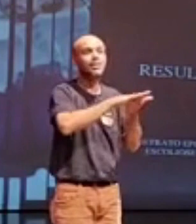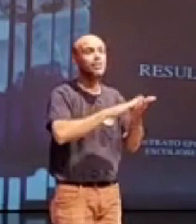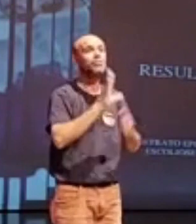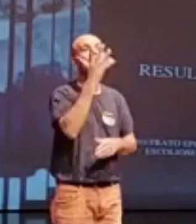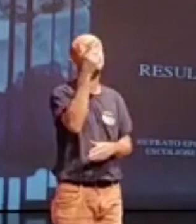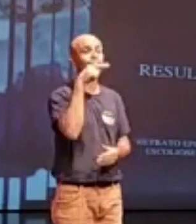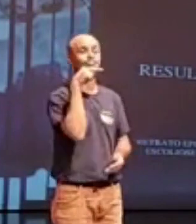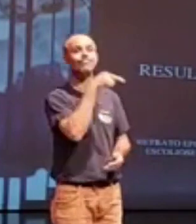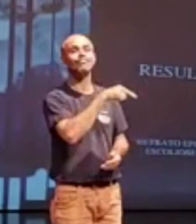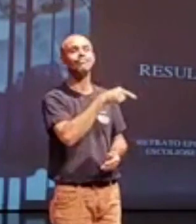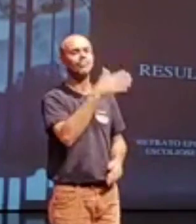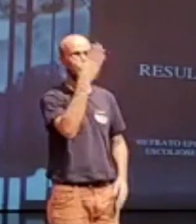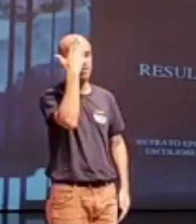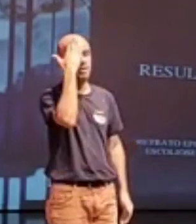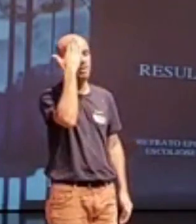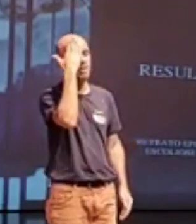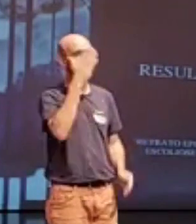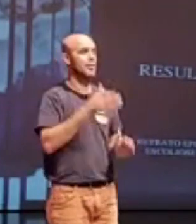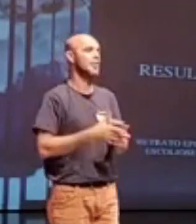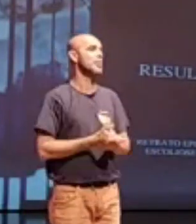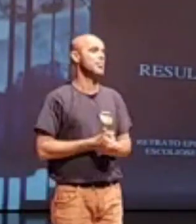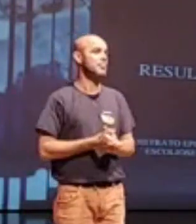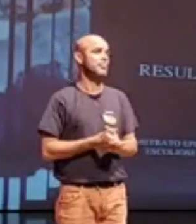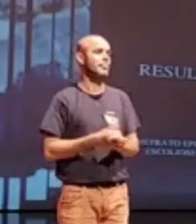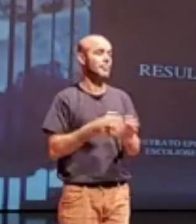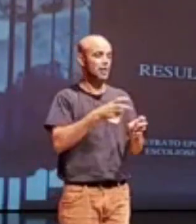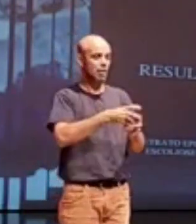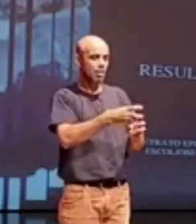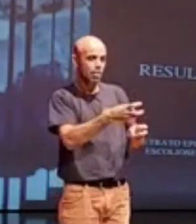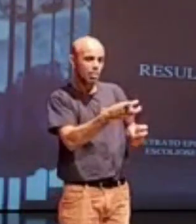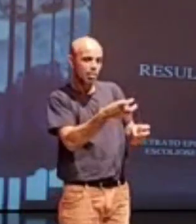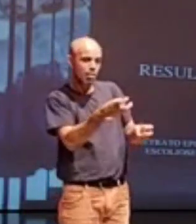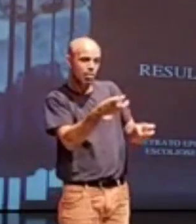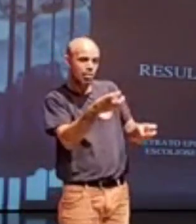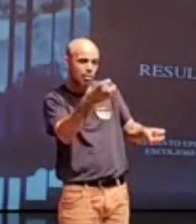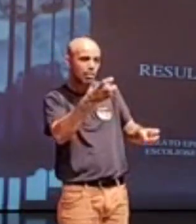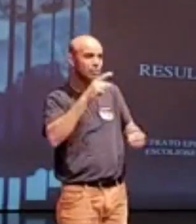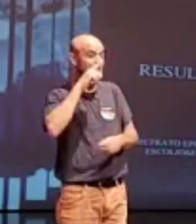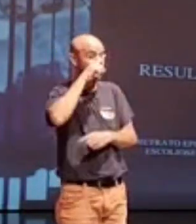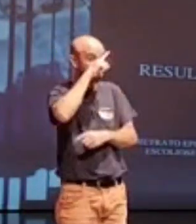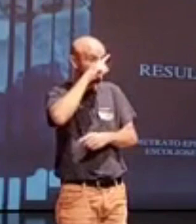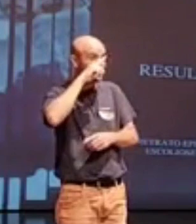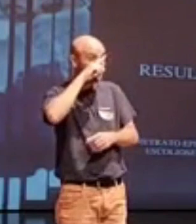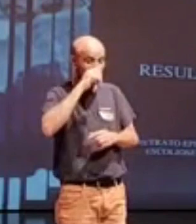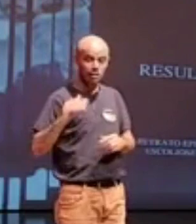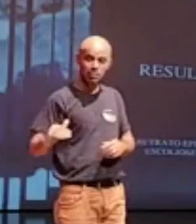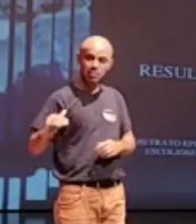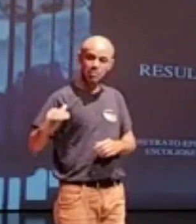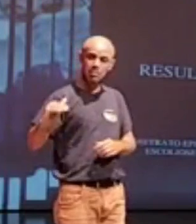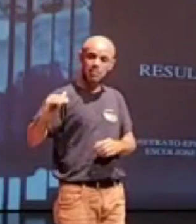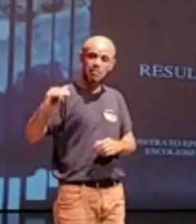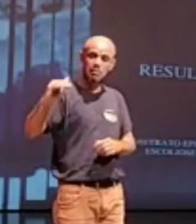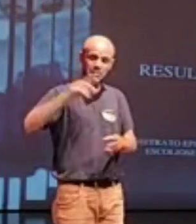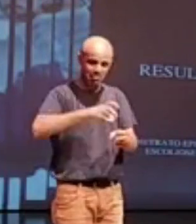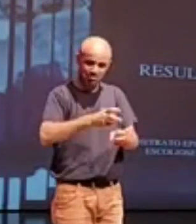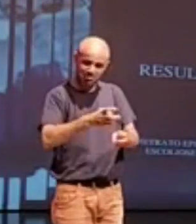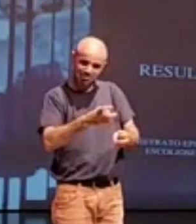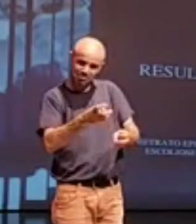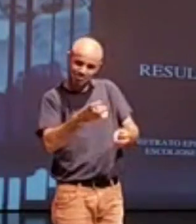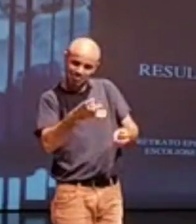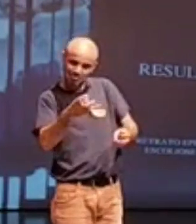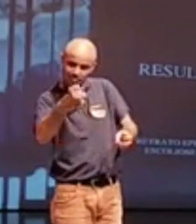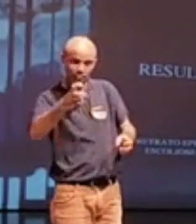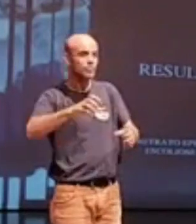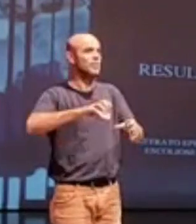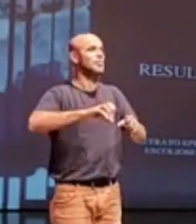Um ponto que já é estabelecido é que a deformidade cresce conforme o crescimento do paciente, naquele estirão, né? Da